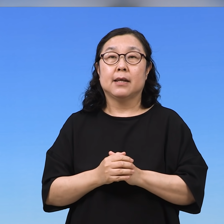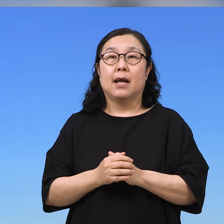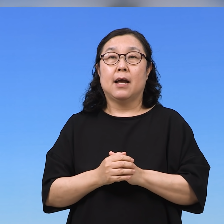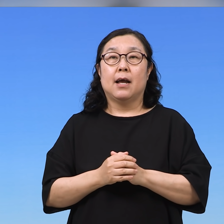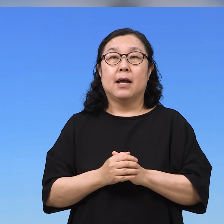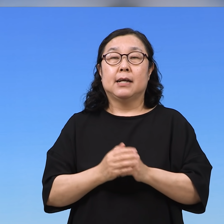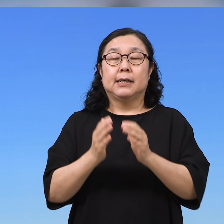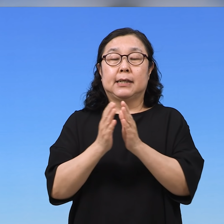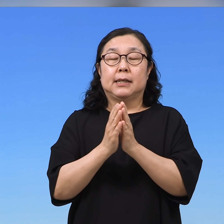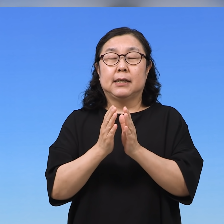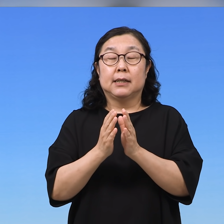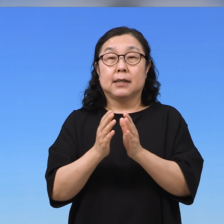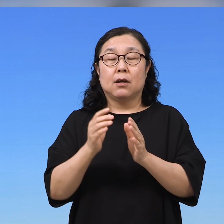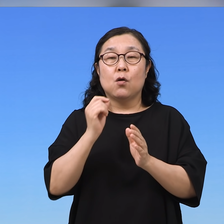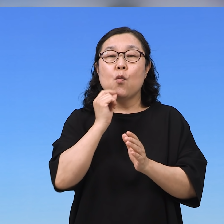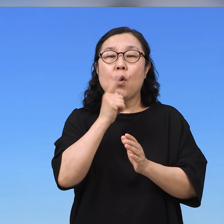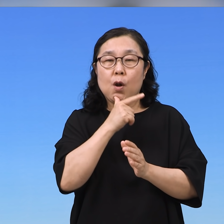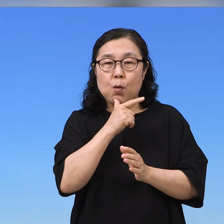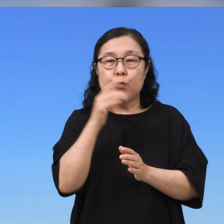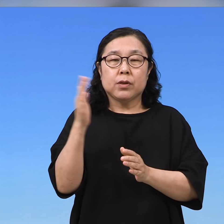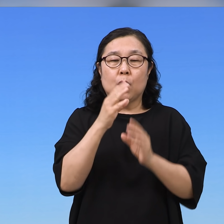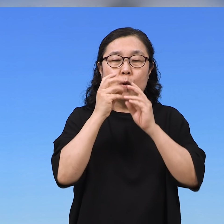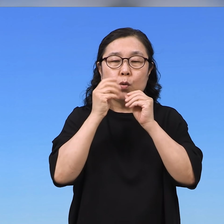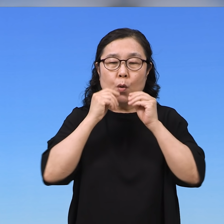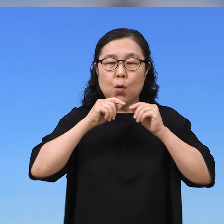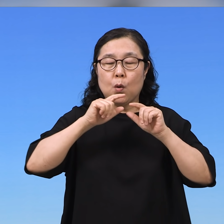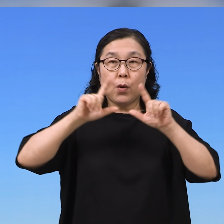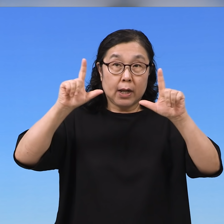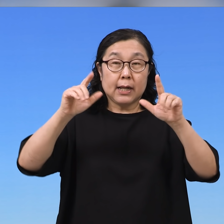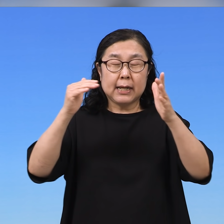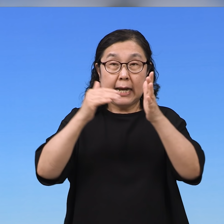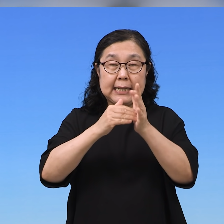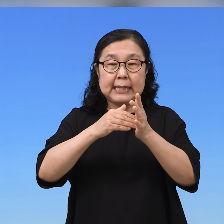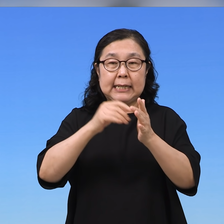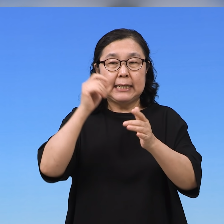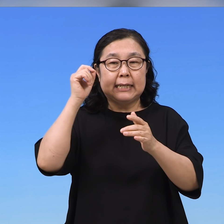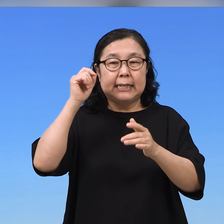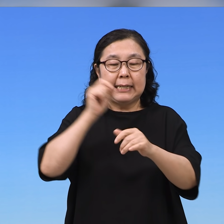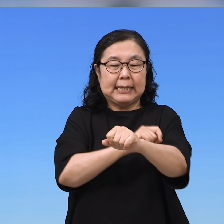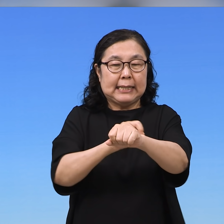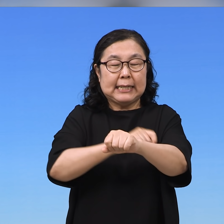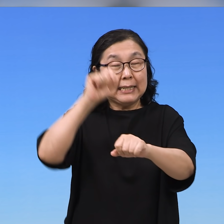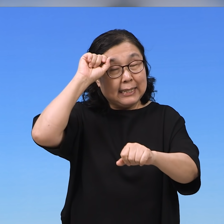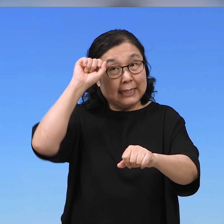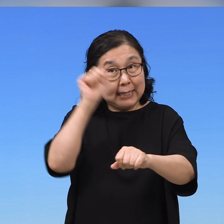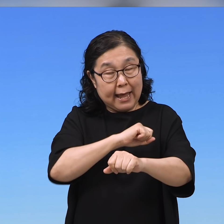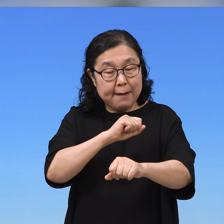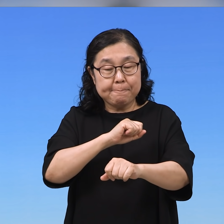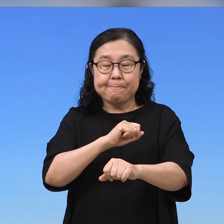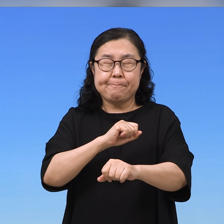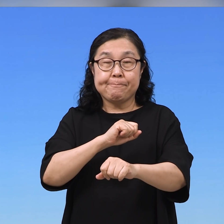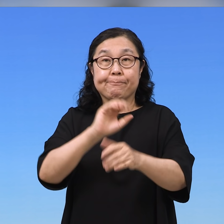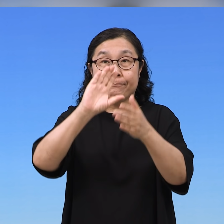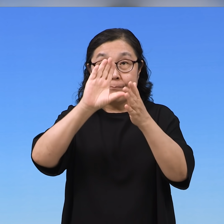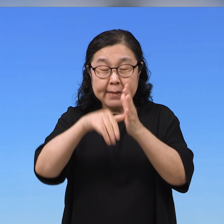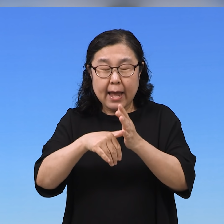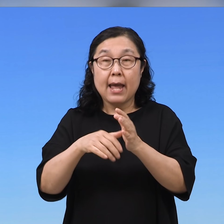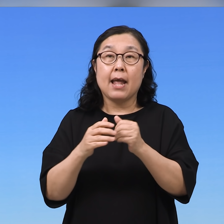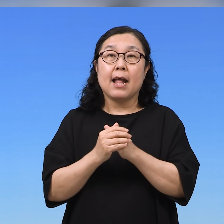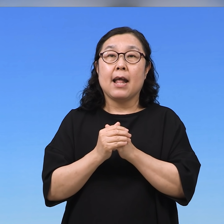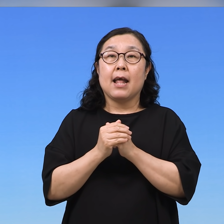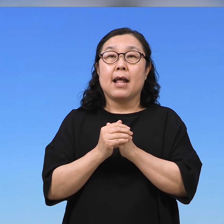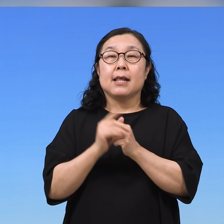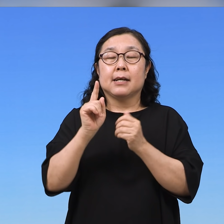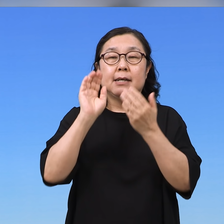살펴봤습니다. 그리고는 이제 월요일부터 토요일까지 특별 새벽 부흥회, 그래서 이제 그